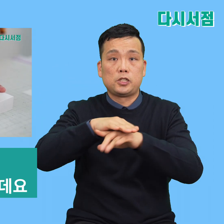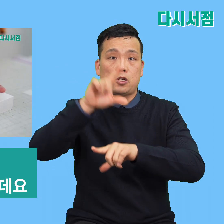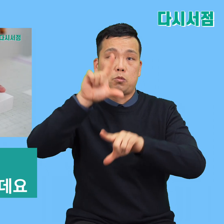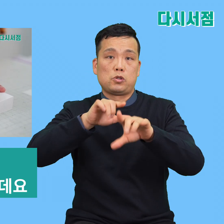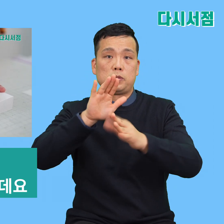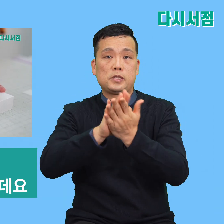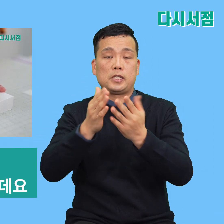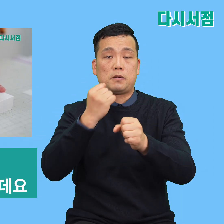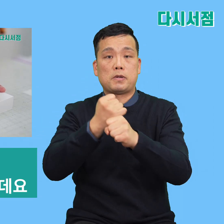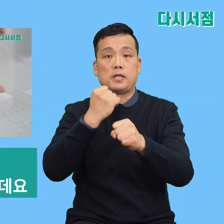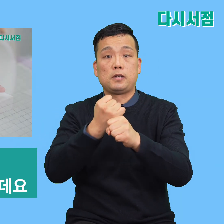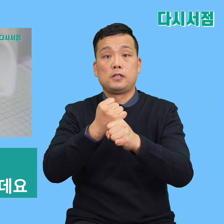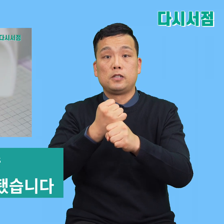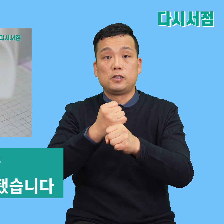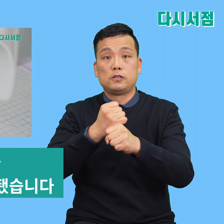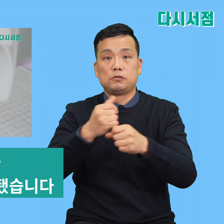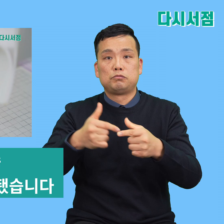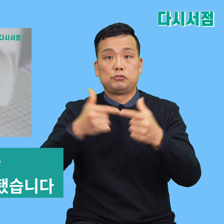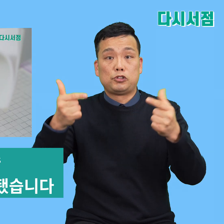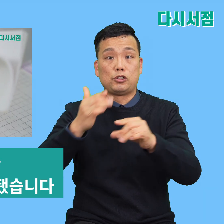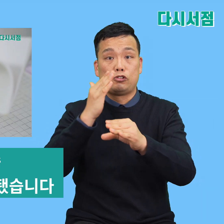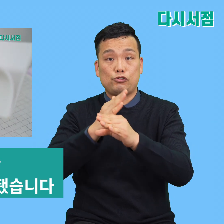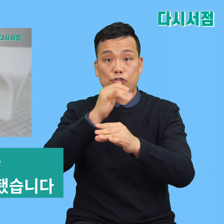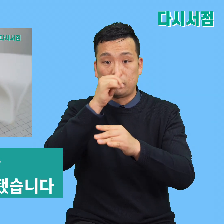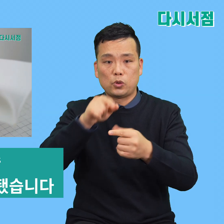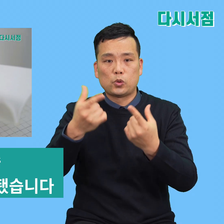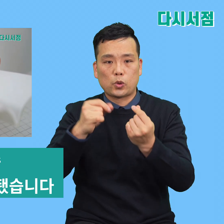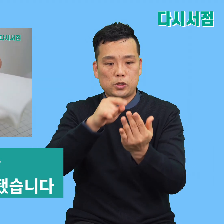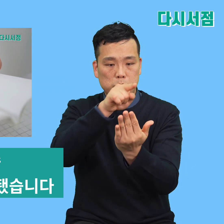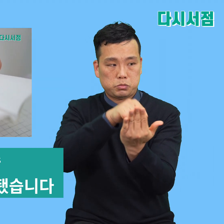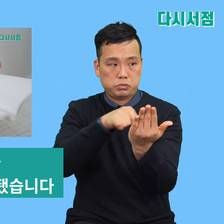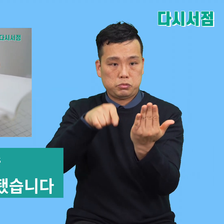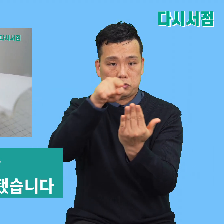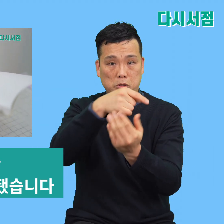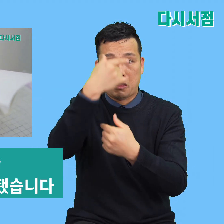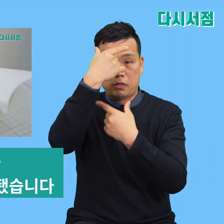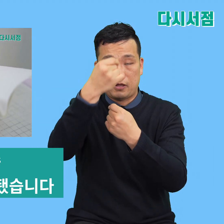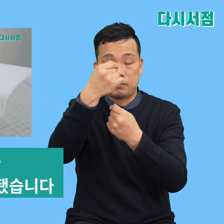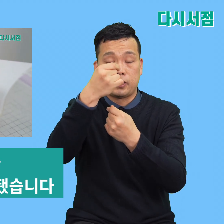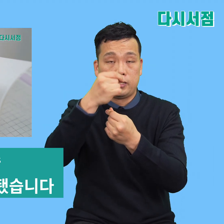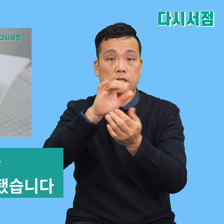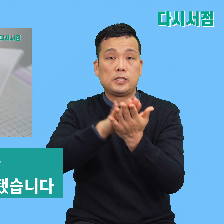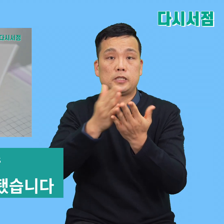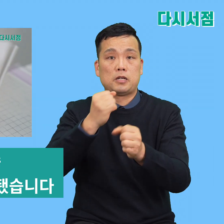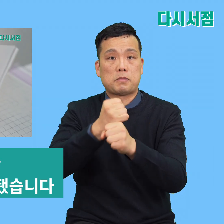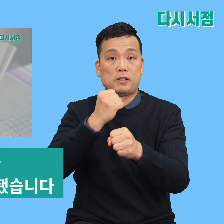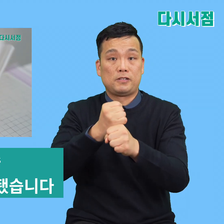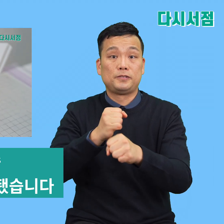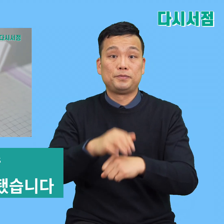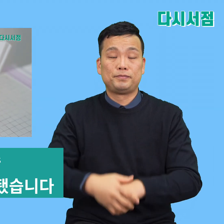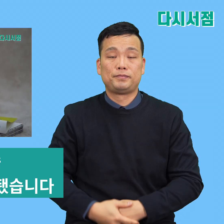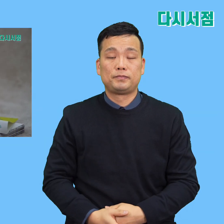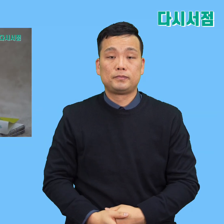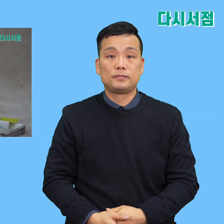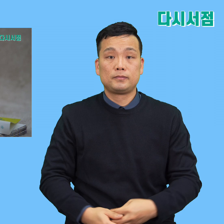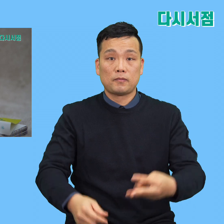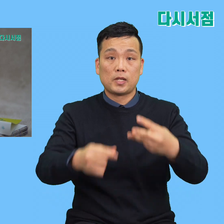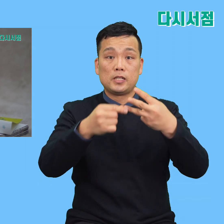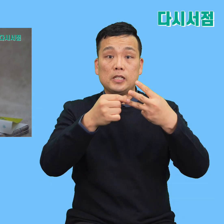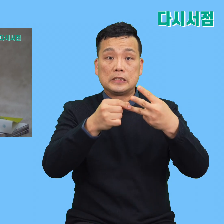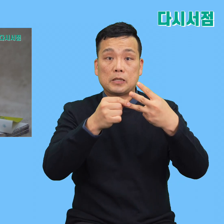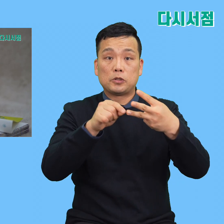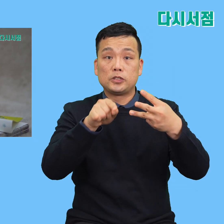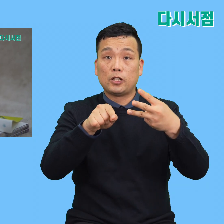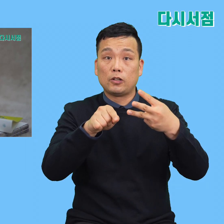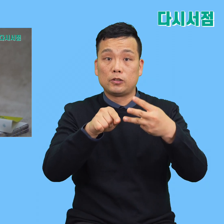띄기도 했는데요. 이 책 역시 손바닥에 쏙 들어오는 크기로 제작됐습니다. 하우스